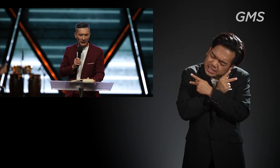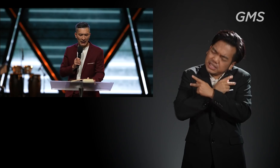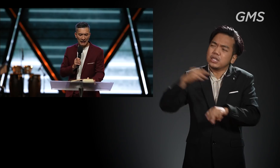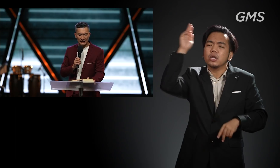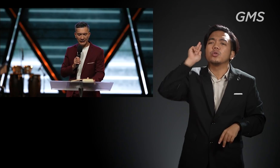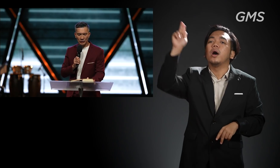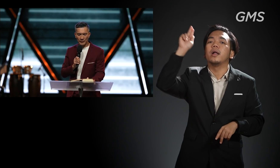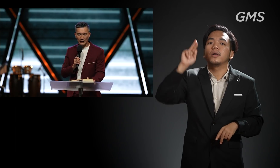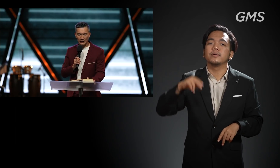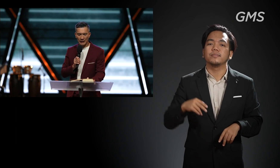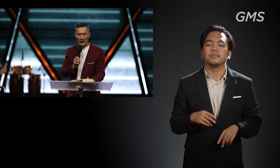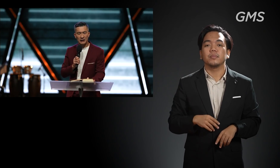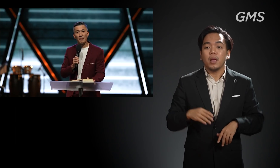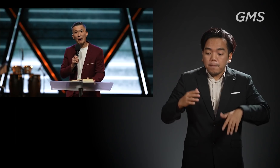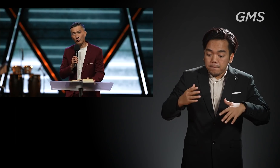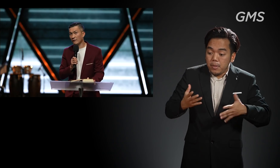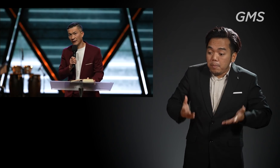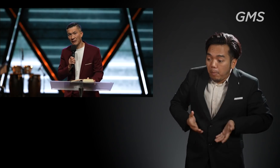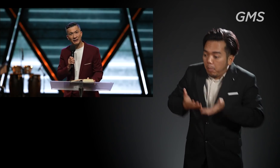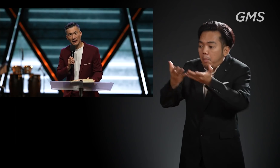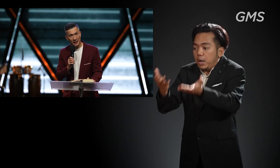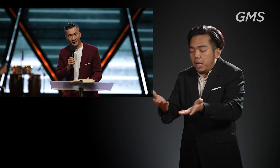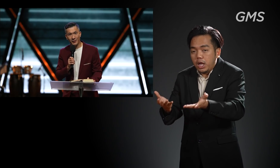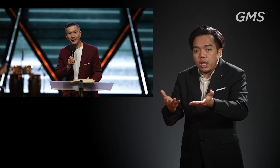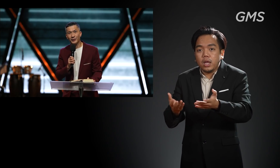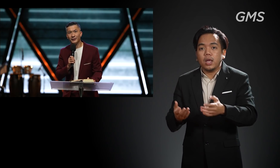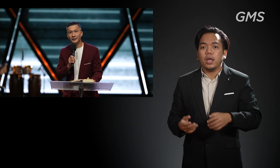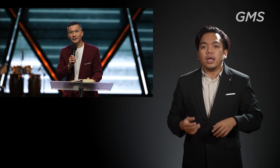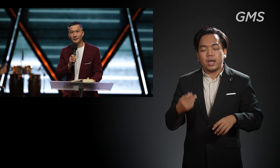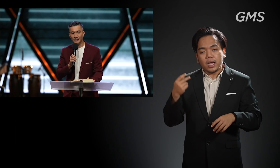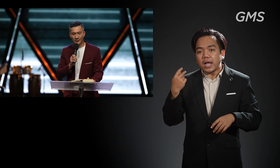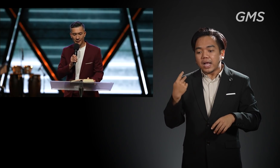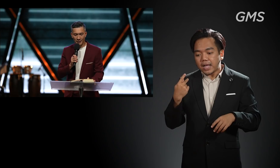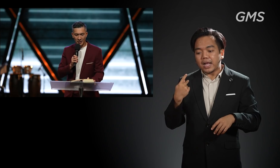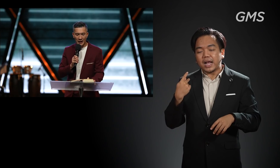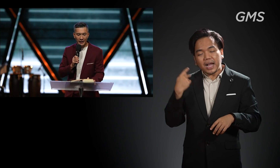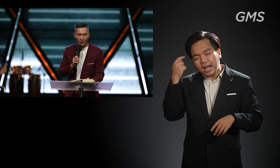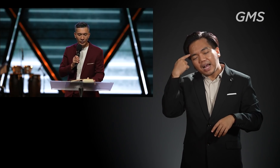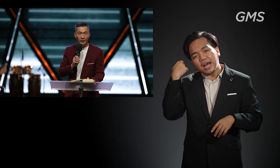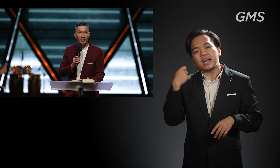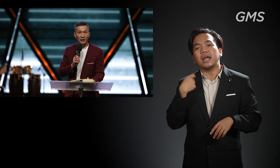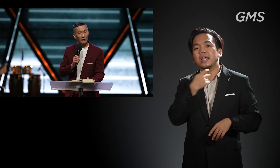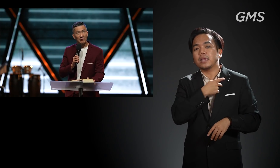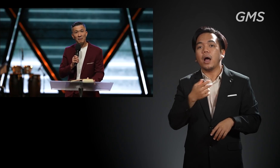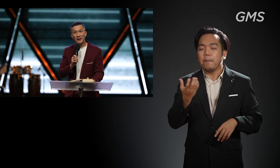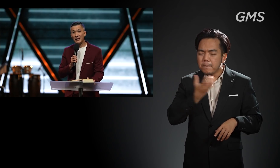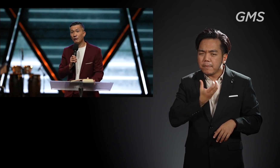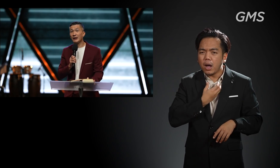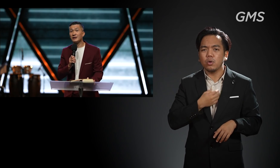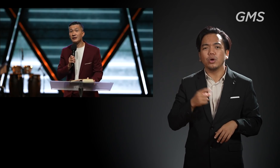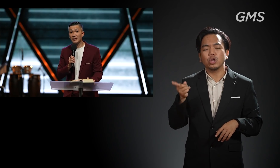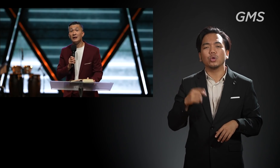Memberi menurut kerelaan hati itu berarti ada pewahyuan firman di dalam hati orang itu. Selain itu, kalau kita